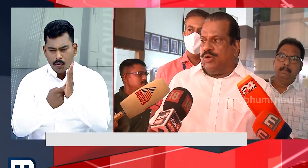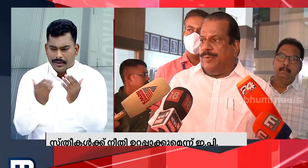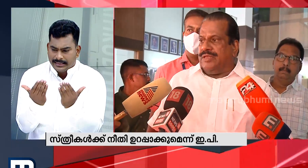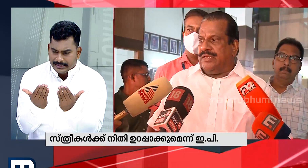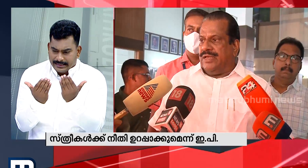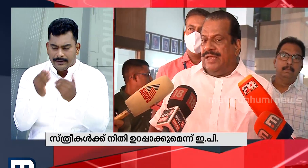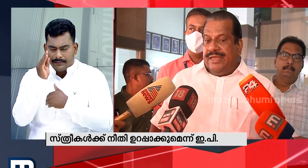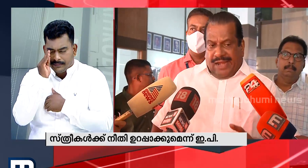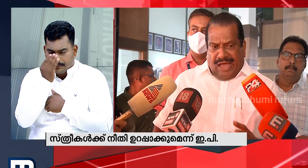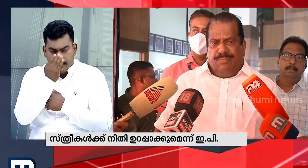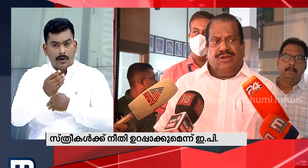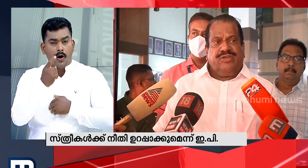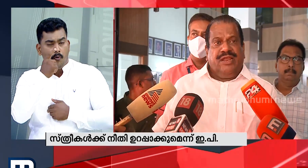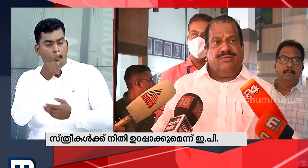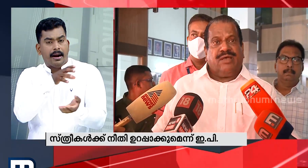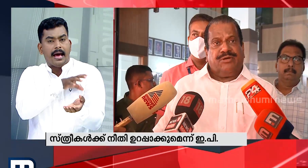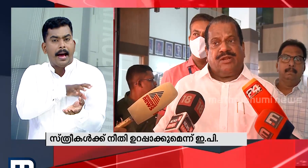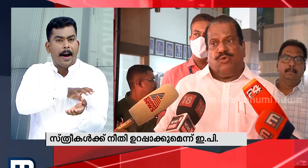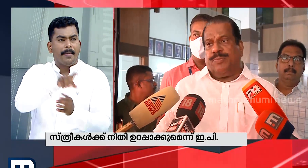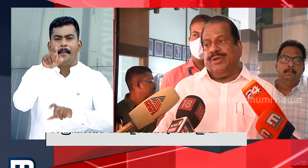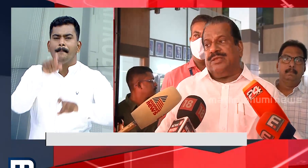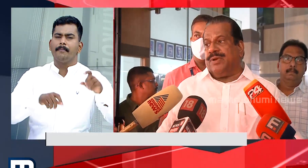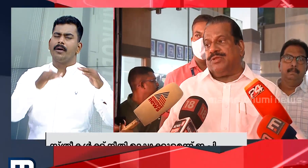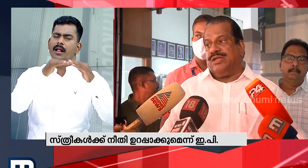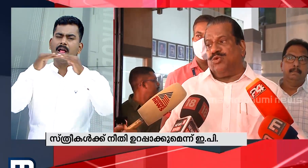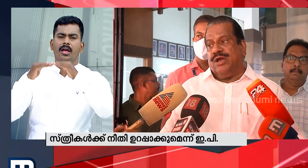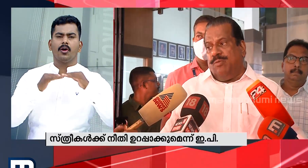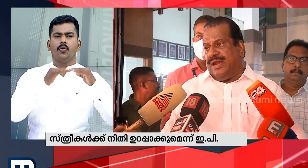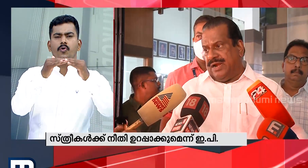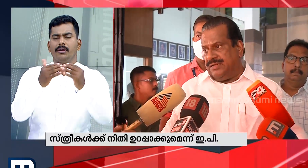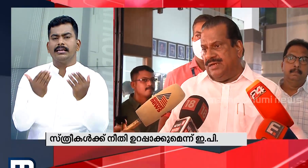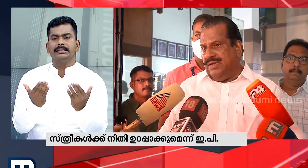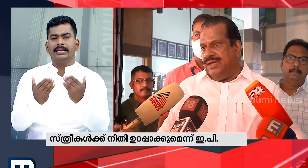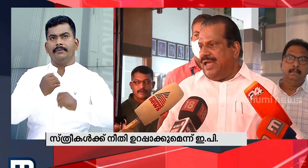സുരക്ഷ ഉറപ്പുവരുത്തി എല്ലാ മനുഷ്യൻ്റെയും സംരക്ഷണം ഉറപ്പുവരുത്തി പ്രവർത്തിക്കുന്ന ഒരു